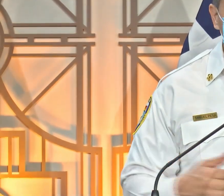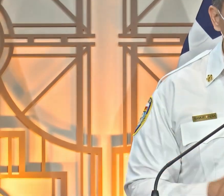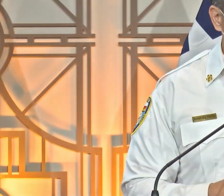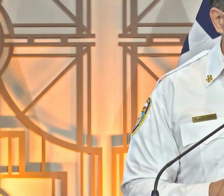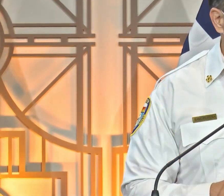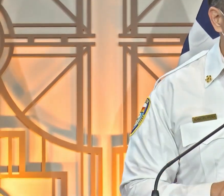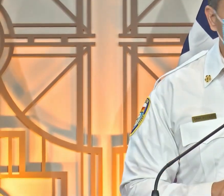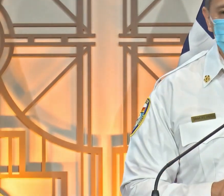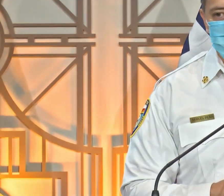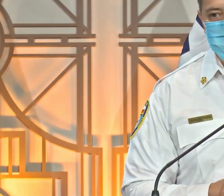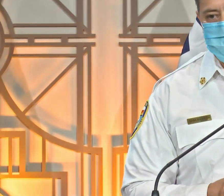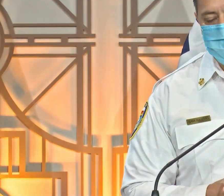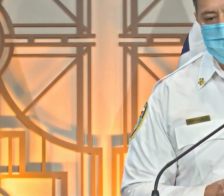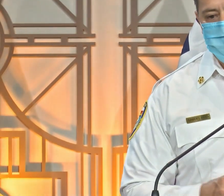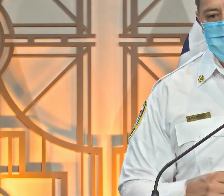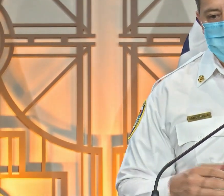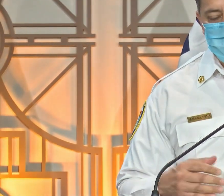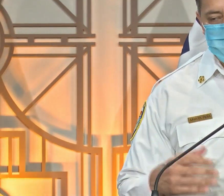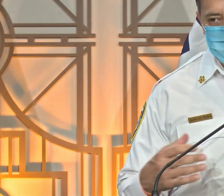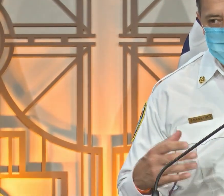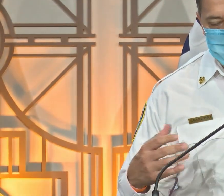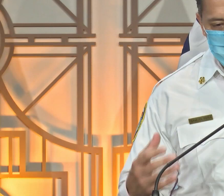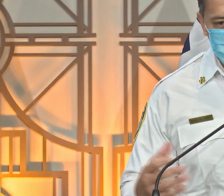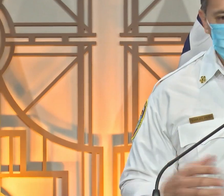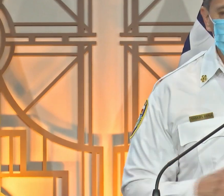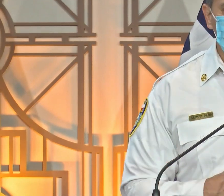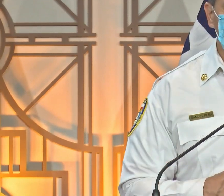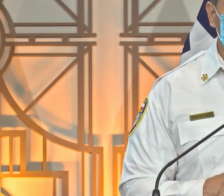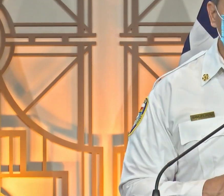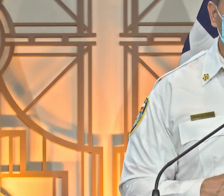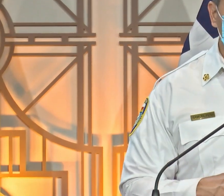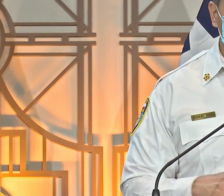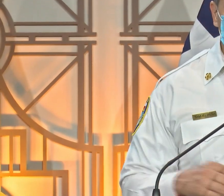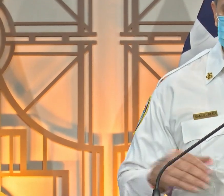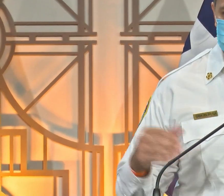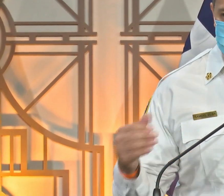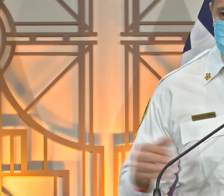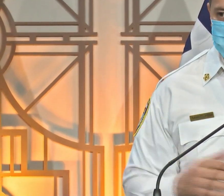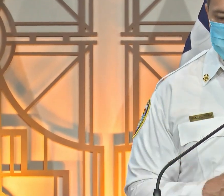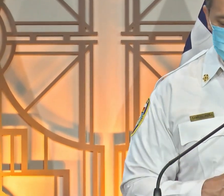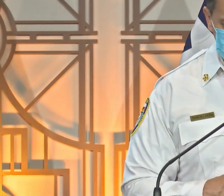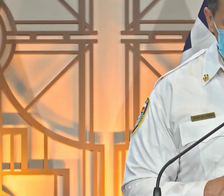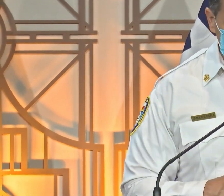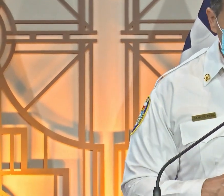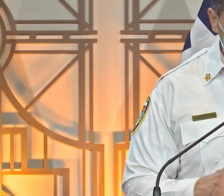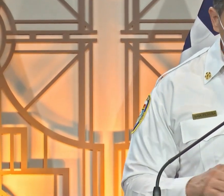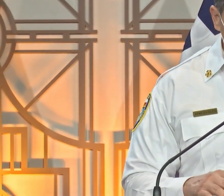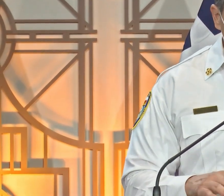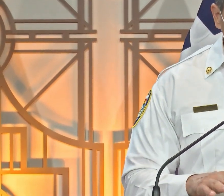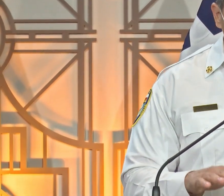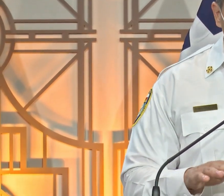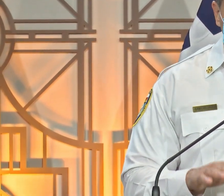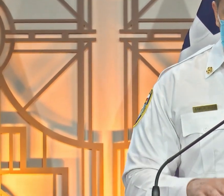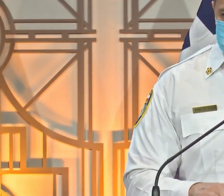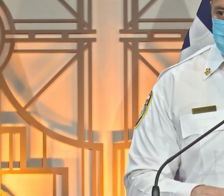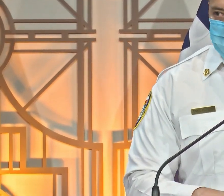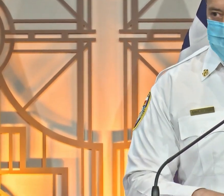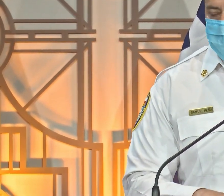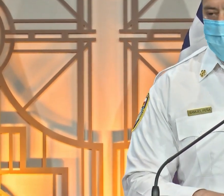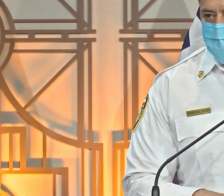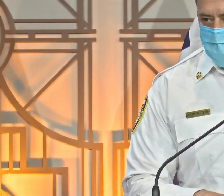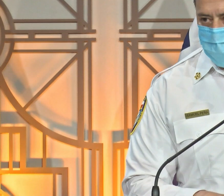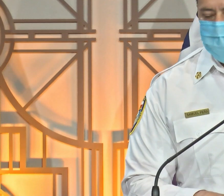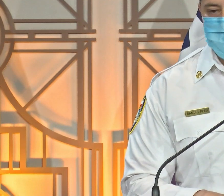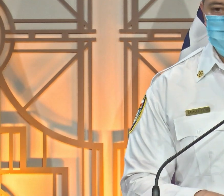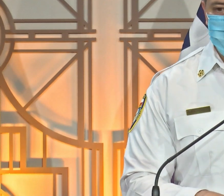en anticipación de lo que pueda pasar acerca de lluvias a causa de estos sistemas. La ciudad de Houston